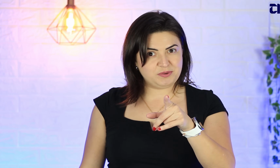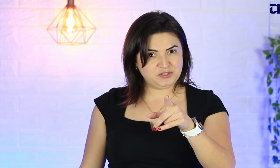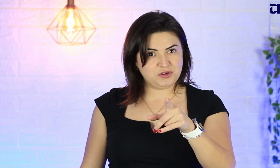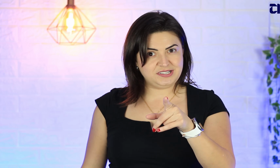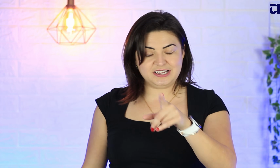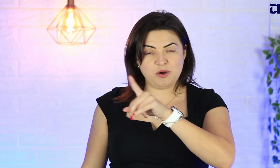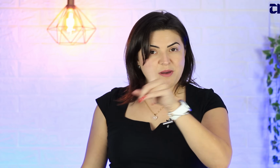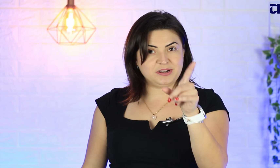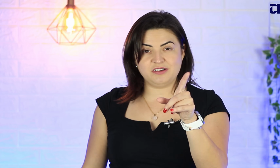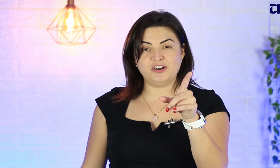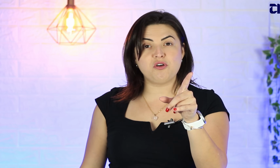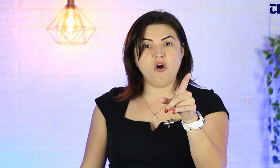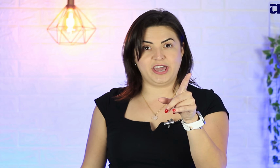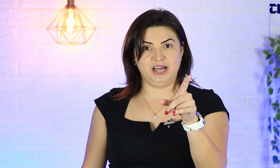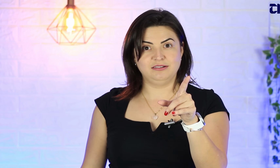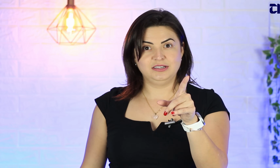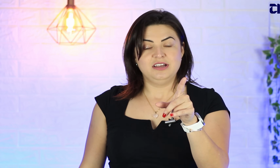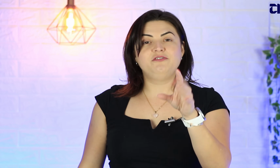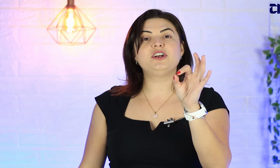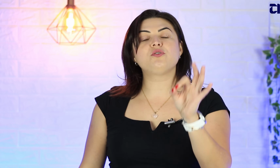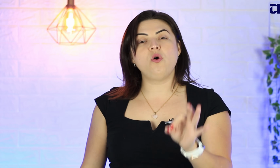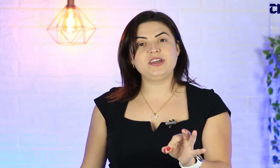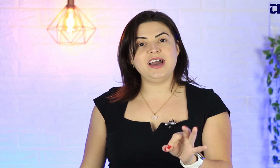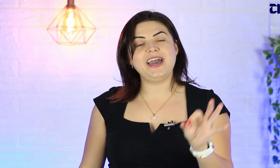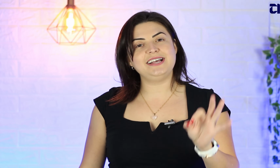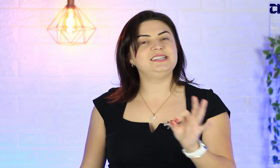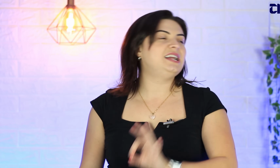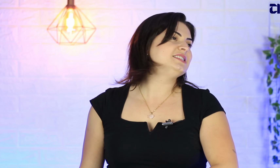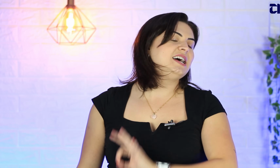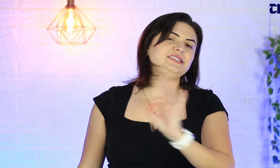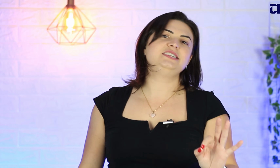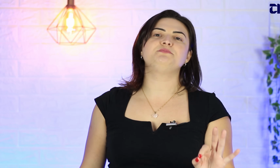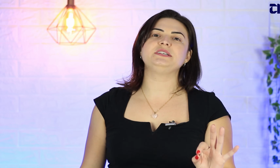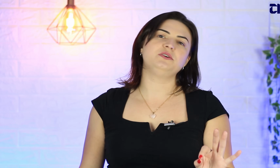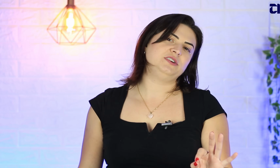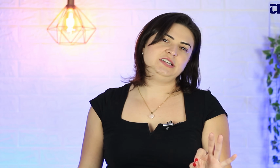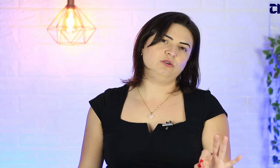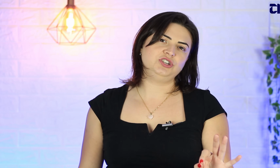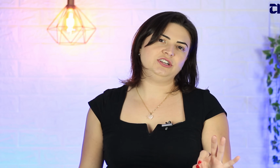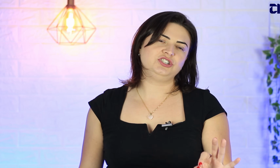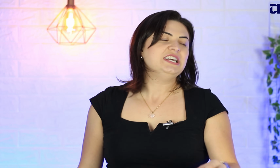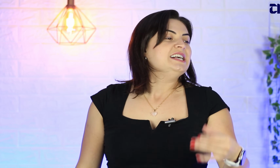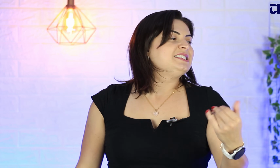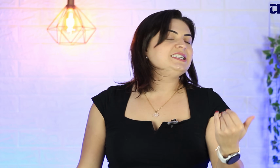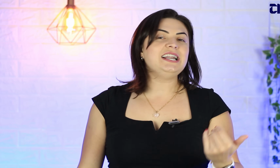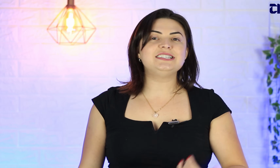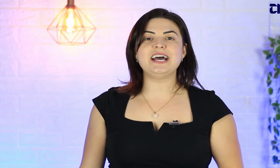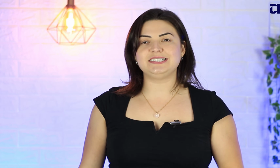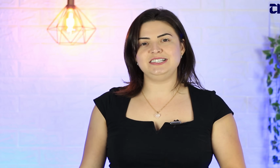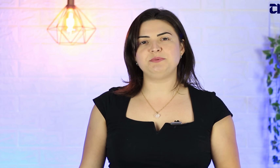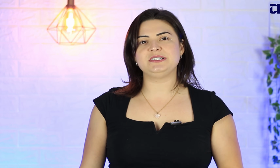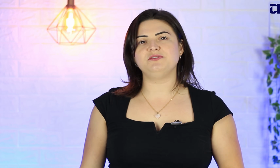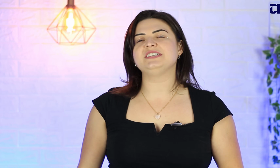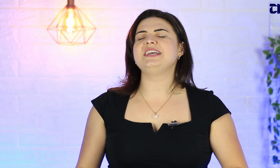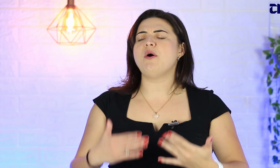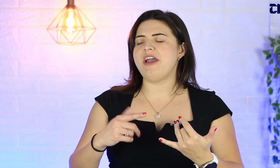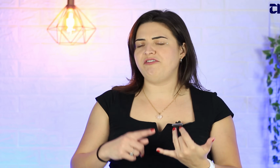expressões, hein? Não é para ter vergonha. Vergonha é sinalizar sem expressão facial, gente. Sinalizar sem expressão facial é